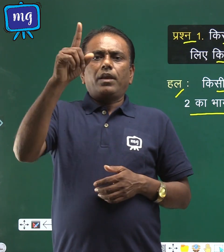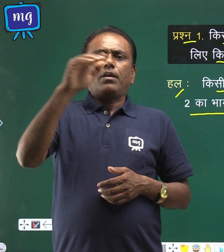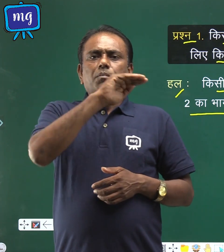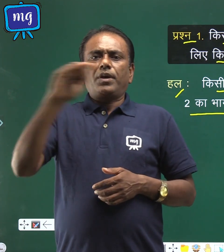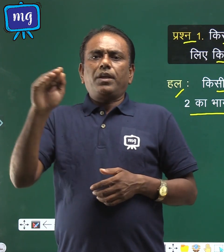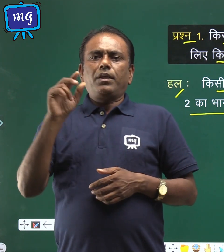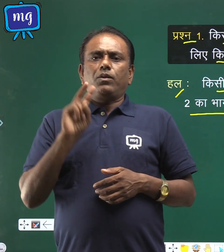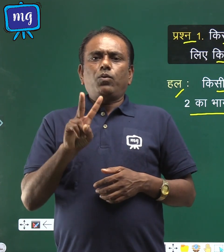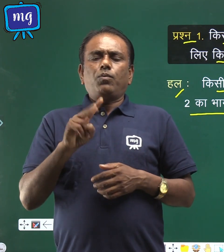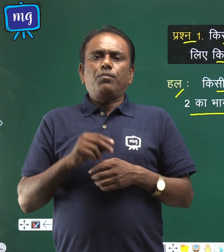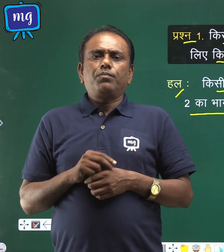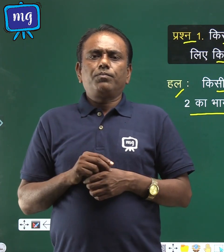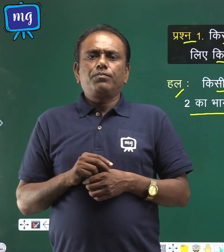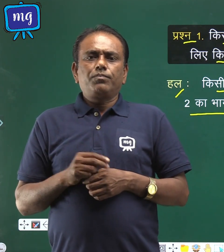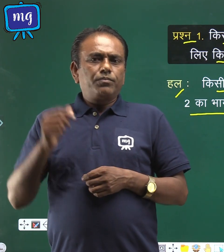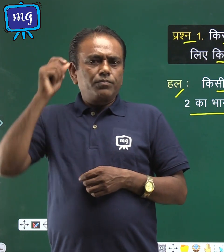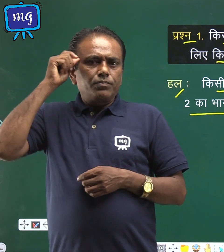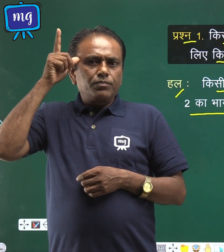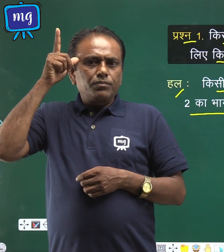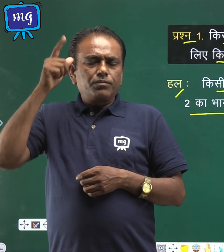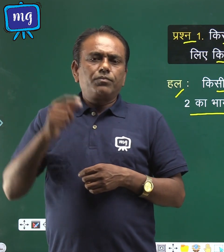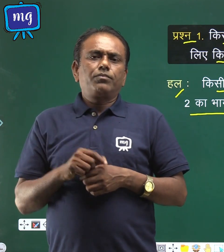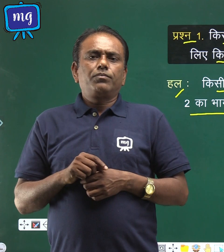1/2। समझ आ गया।